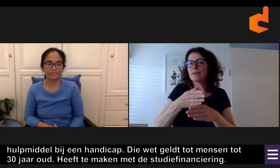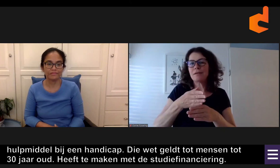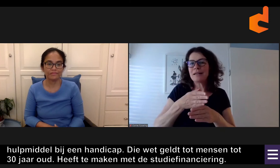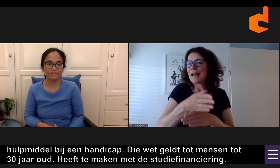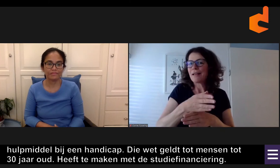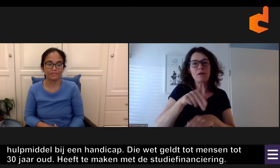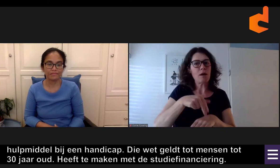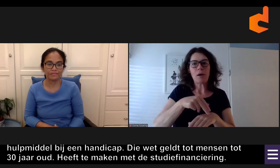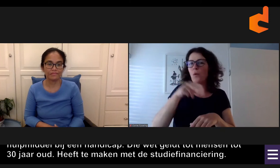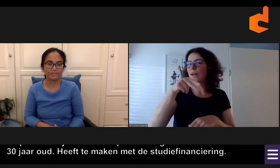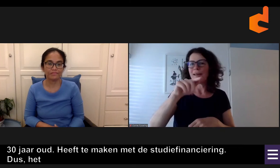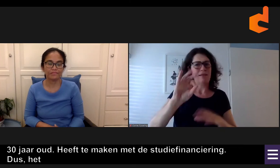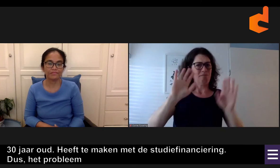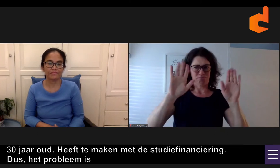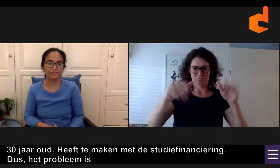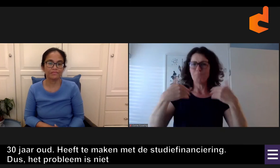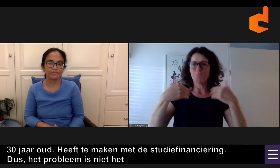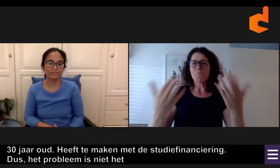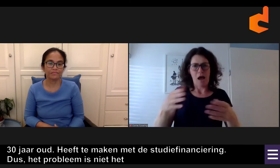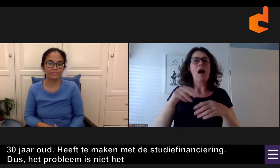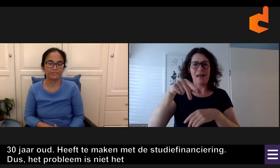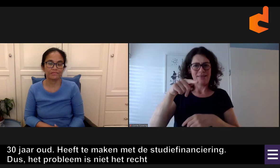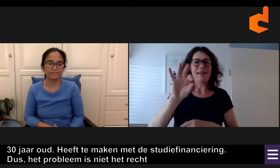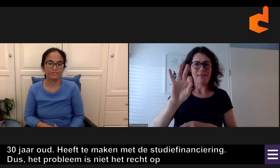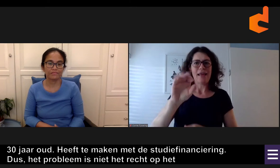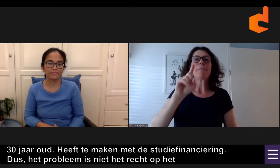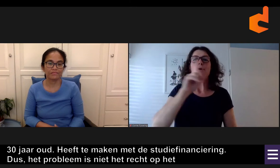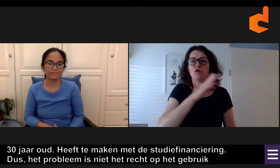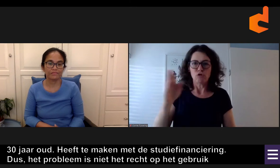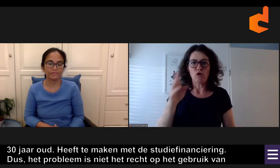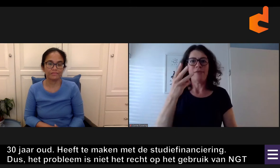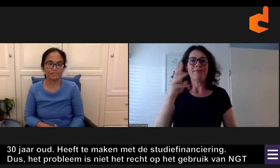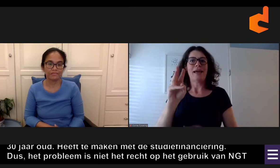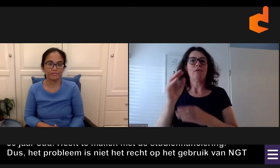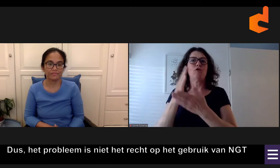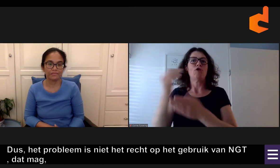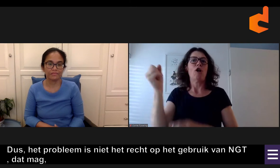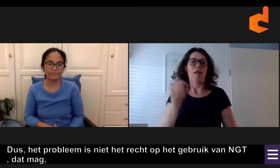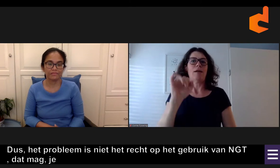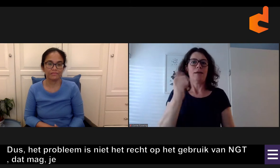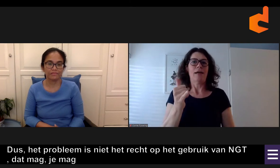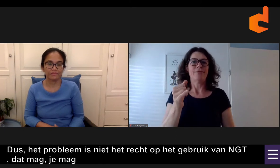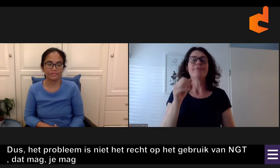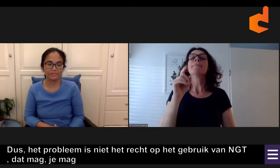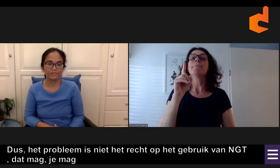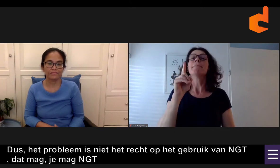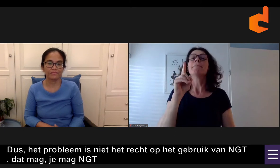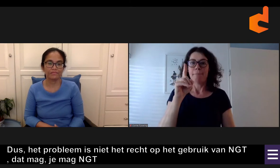Dus het probleem is niet het recht op het gebruik van NGT. Hè? Dat mag, je mag NGT gebruiken. Maar tot je 30ste kun je